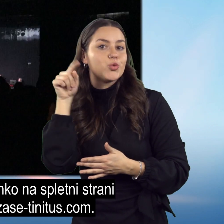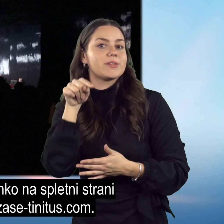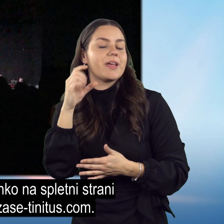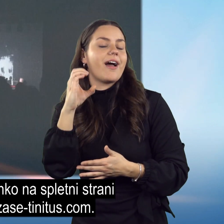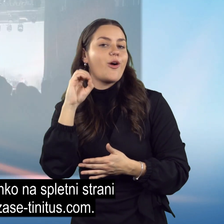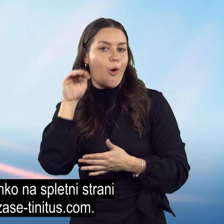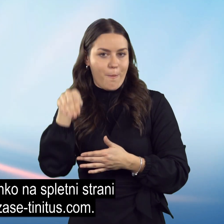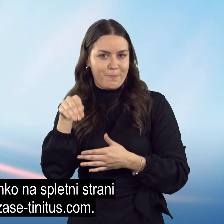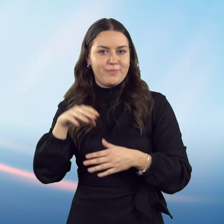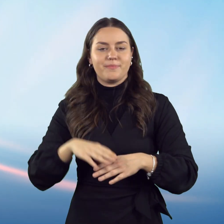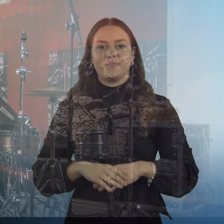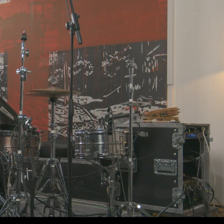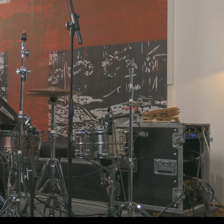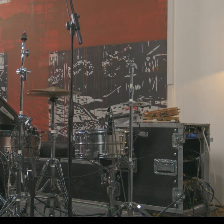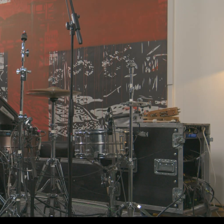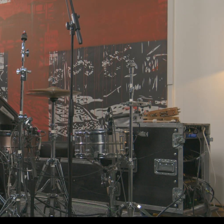www.skrbzase-tinnitus.com.